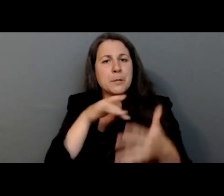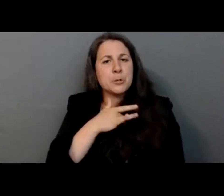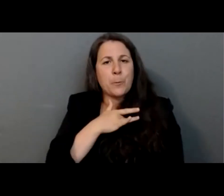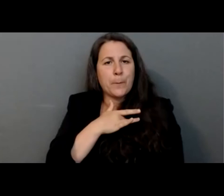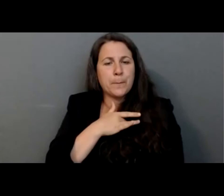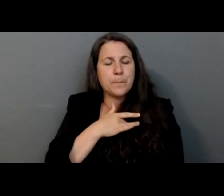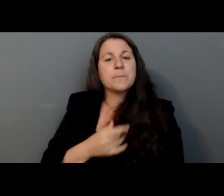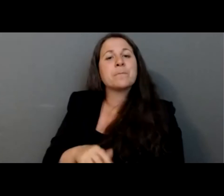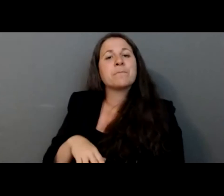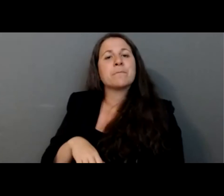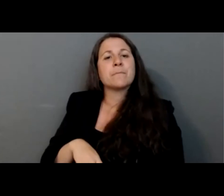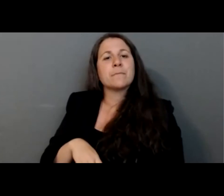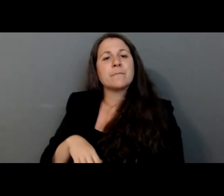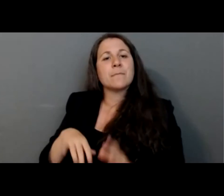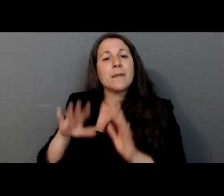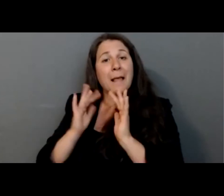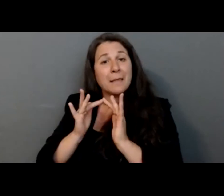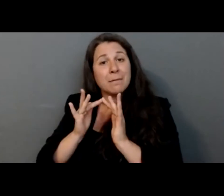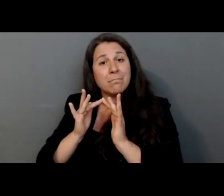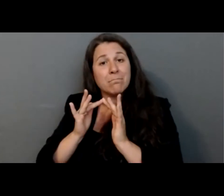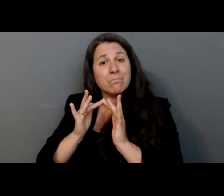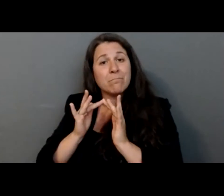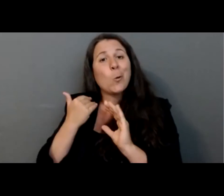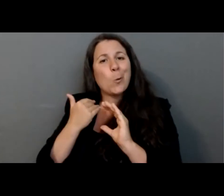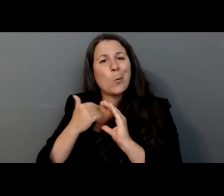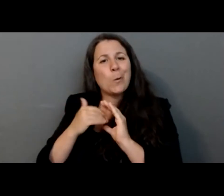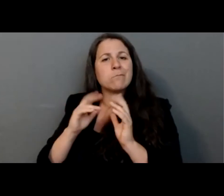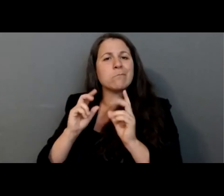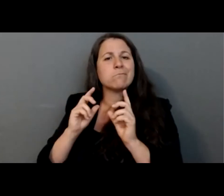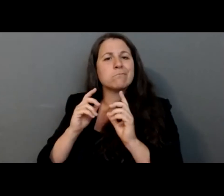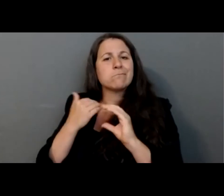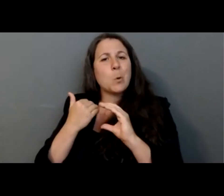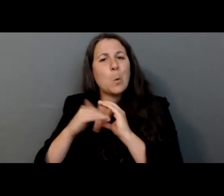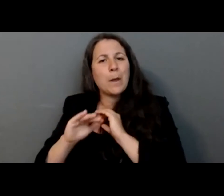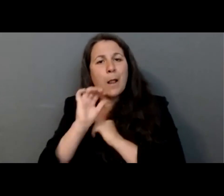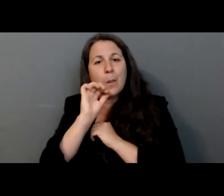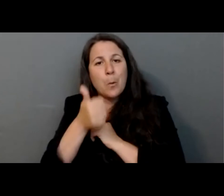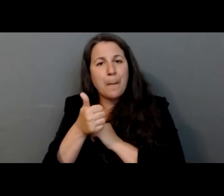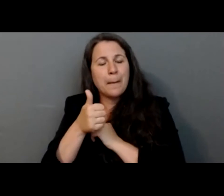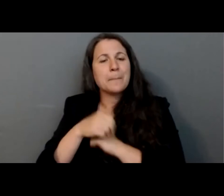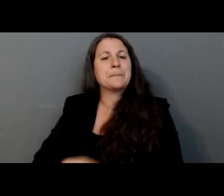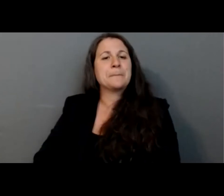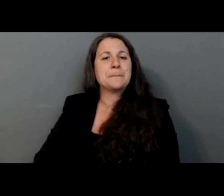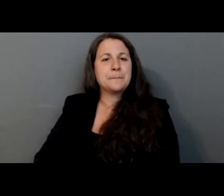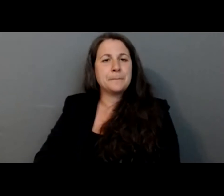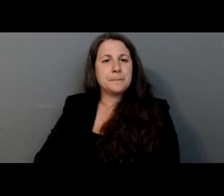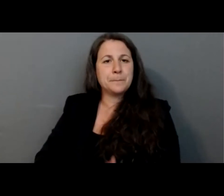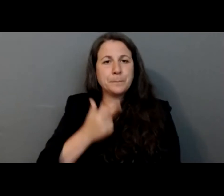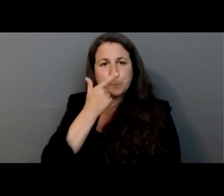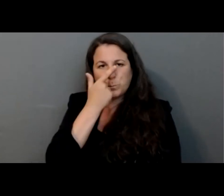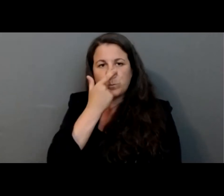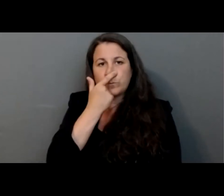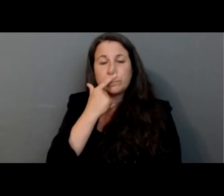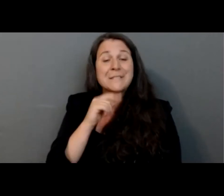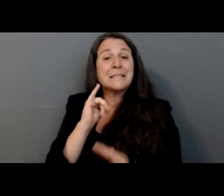sera envoyé dès demain par courriel. Si vous voulez commander des copies supplémentaires,